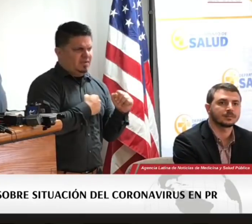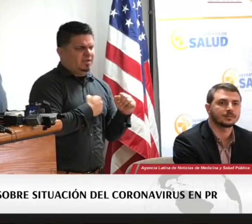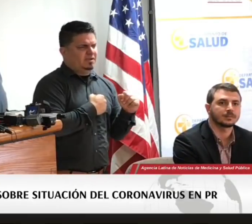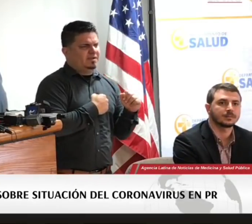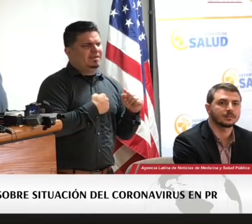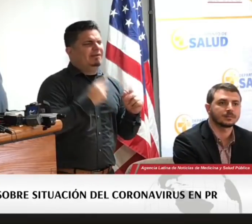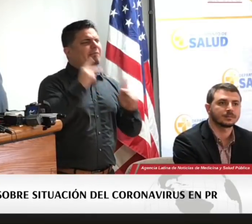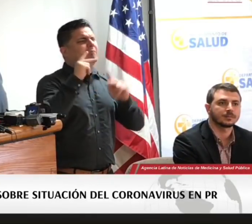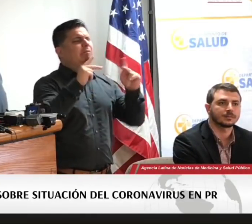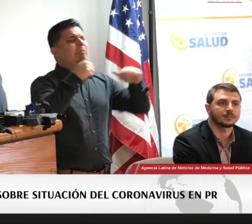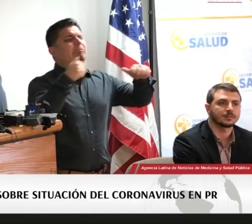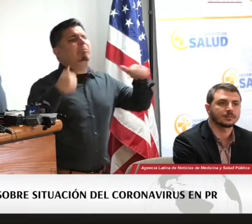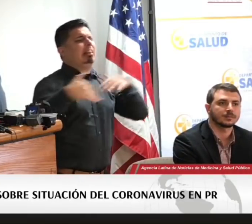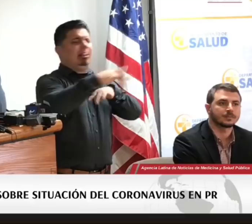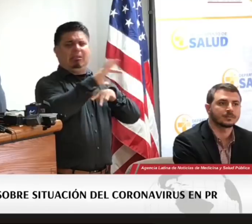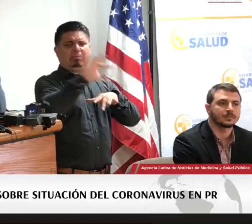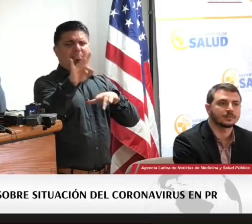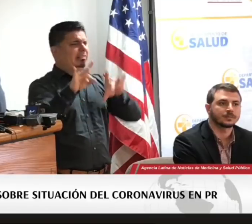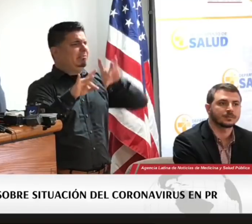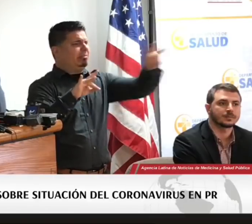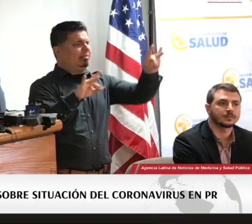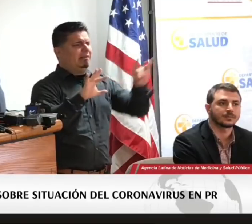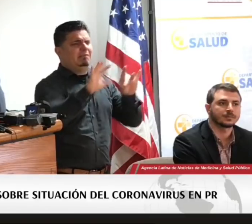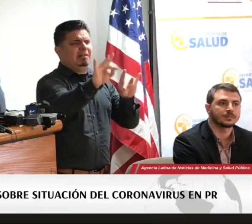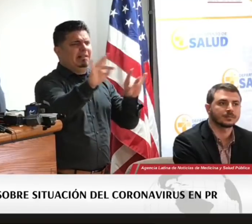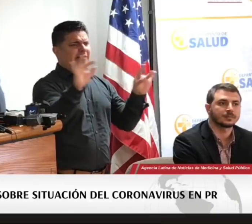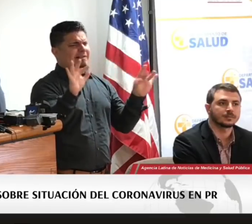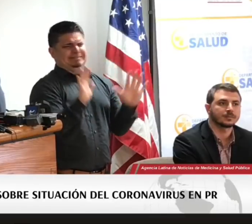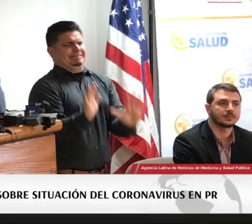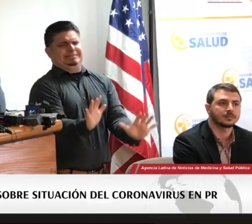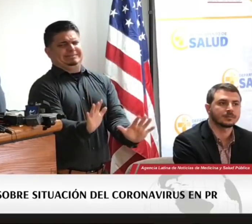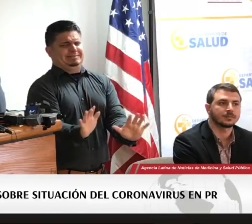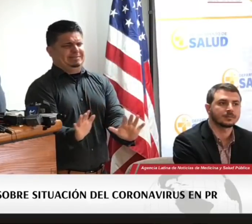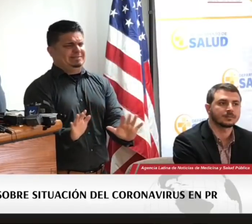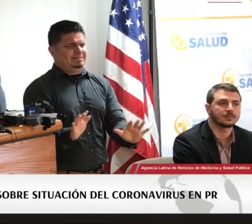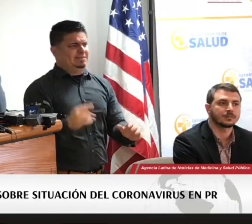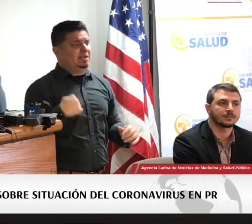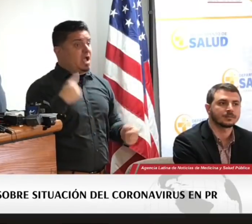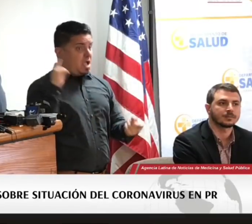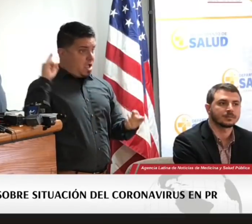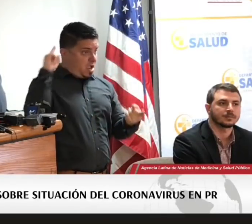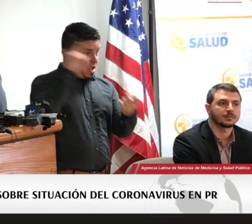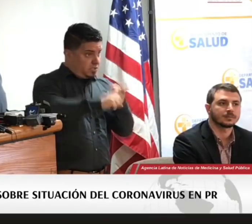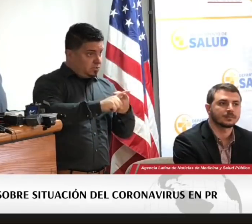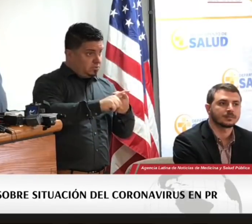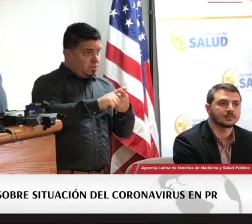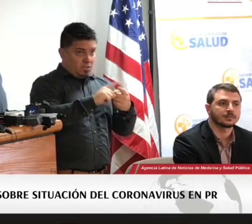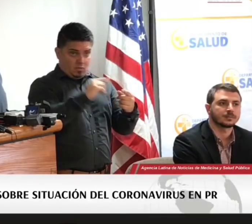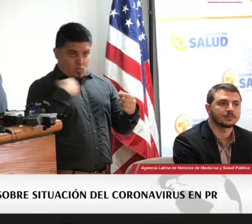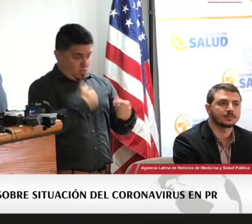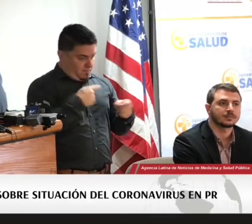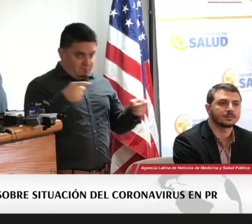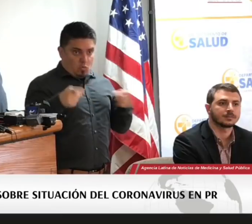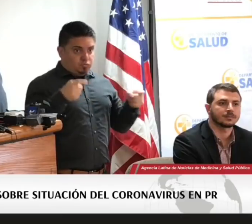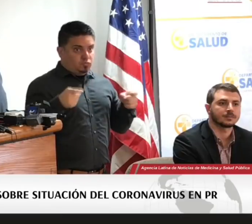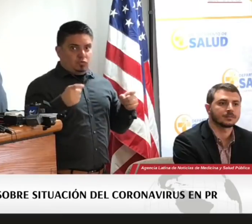en áreas públicas. Volvemos, hasta que nosotros tengamos el control de las pruebas y que nosotros tengamos el control